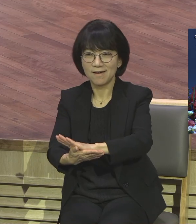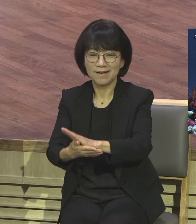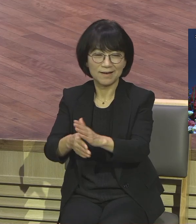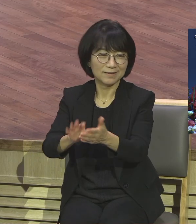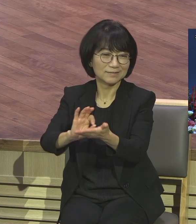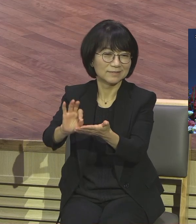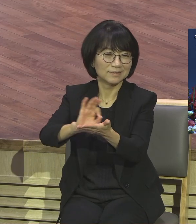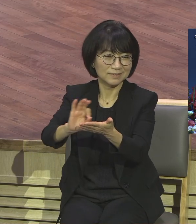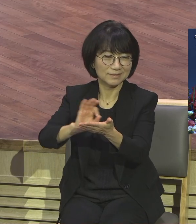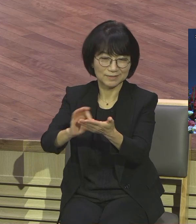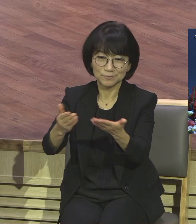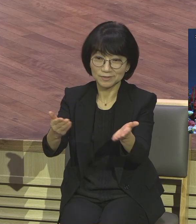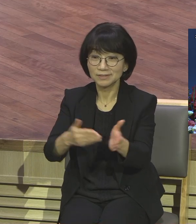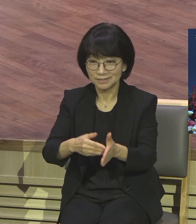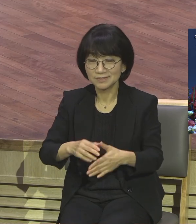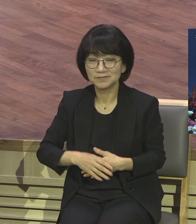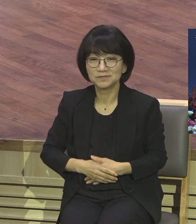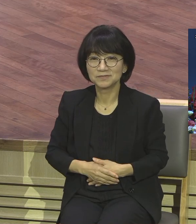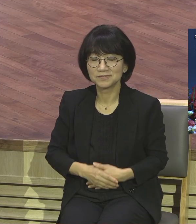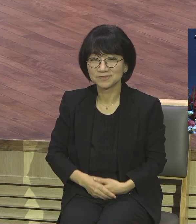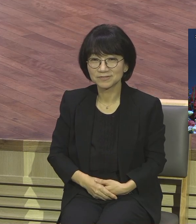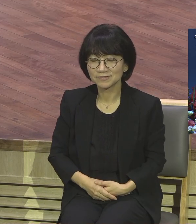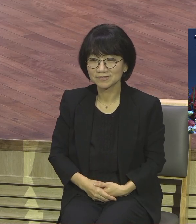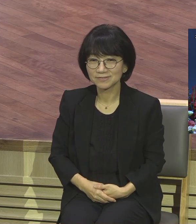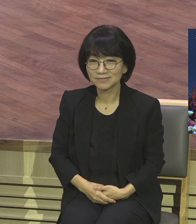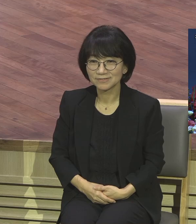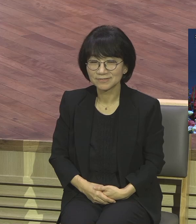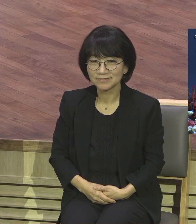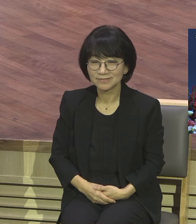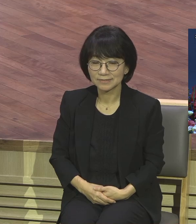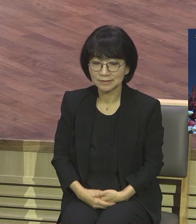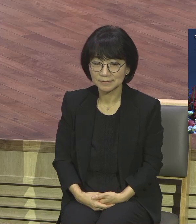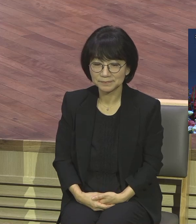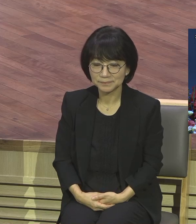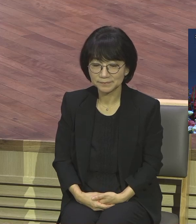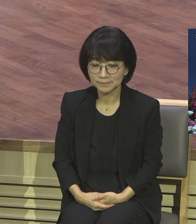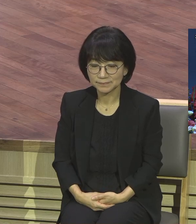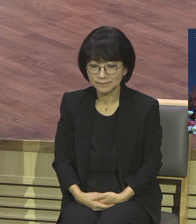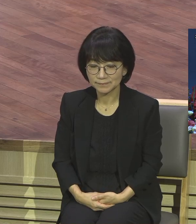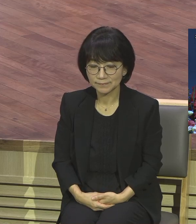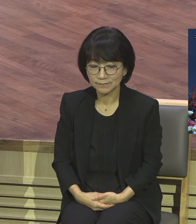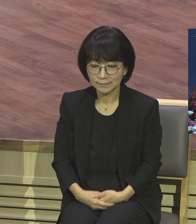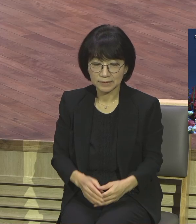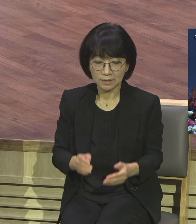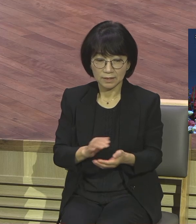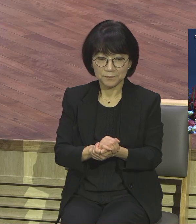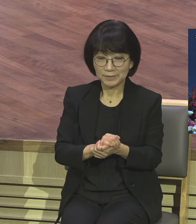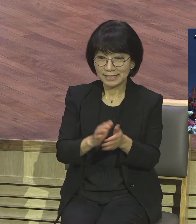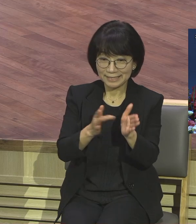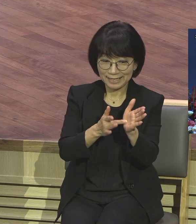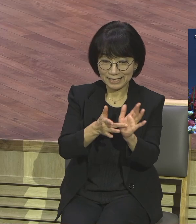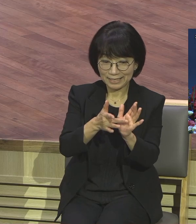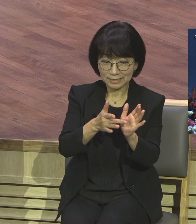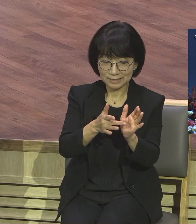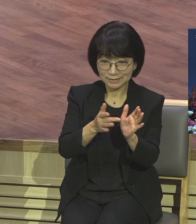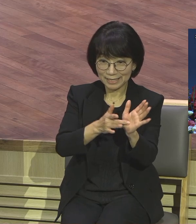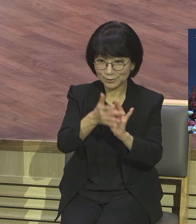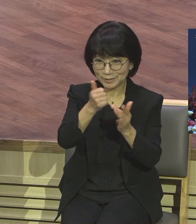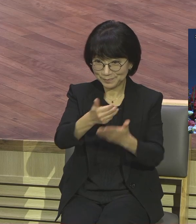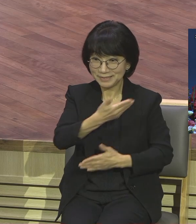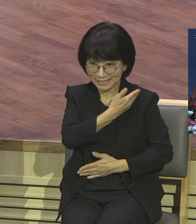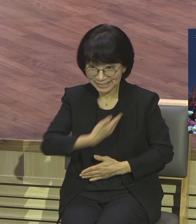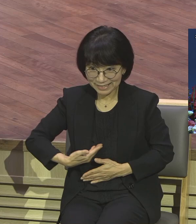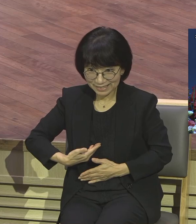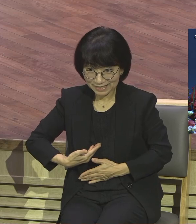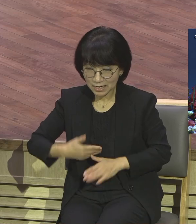하나님이다. 예수님께서요 제자들이 예수님 말씀을 붙들고 따라갔듯이 여러분 뭐만 하면 돼요? 강단